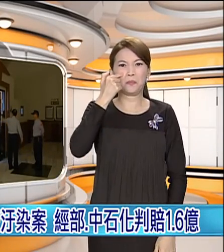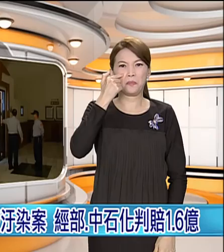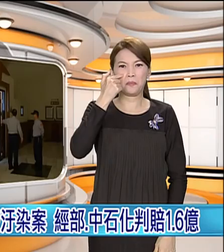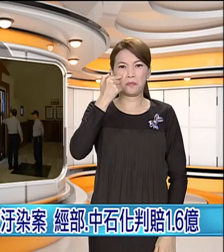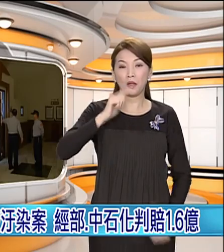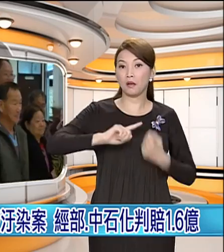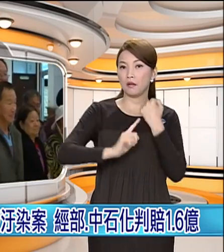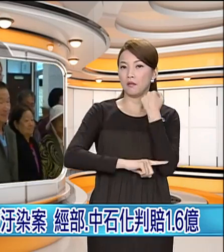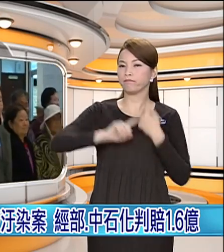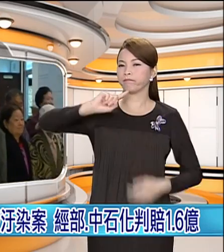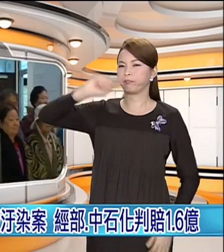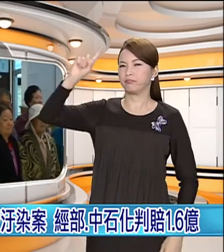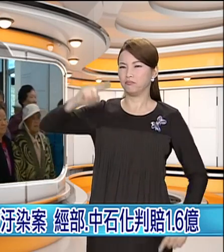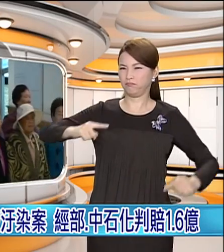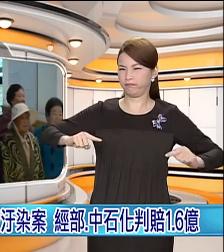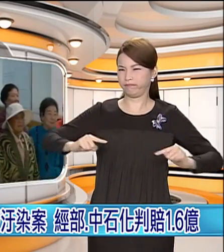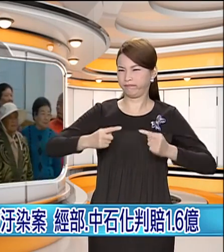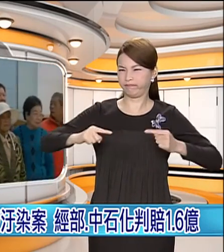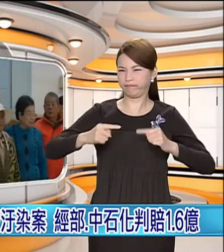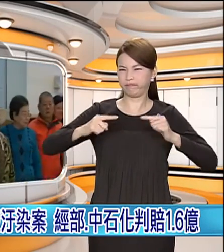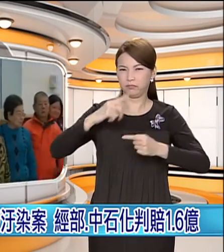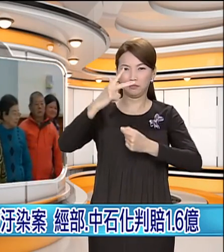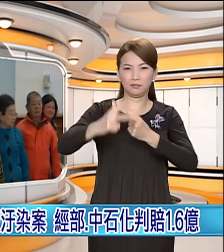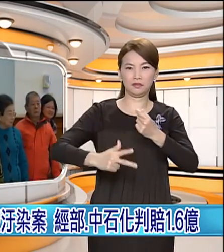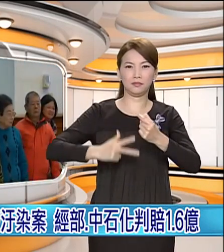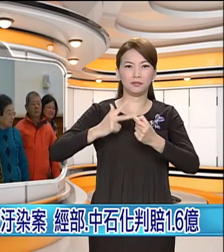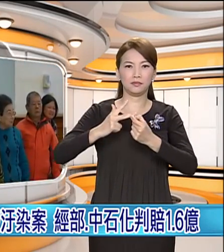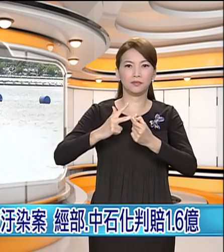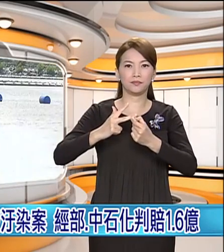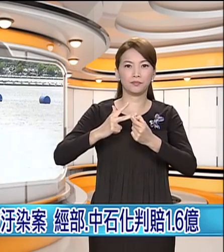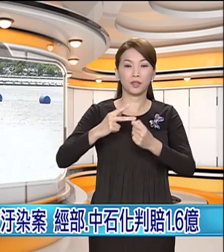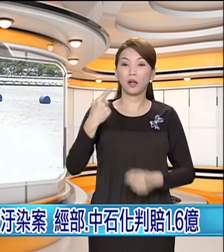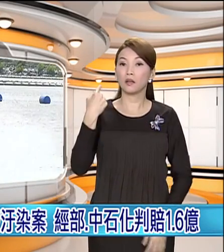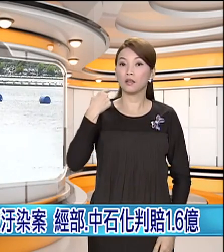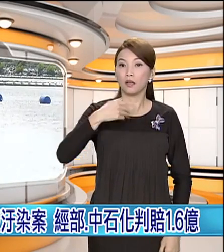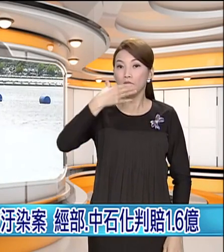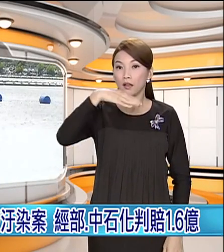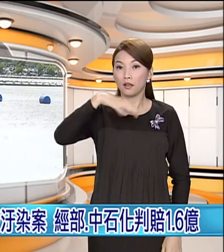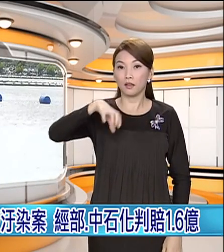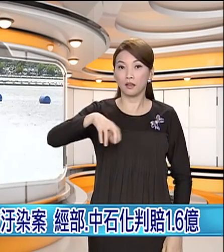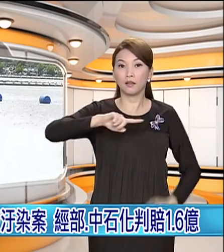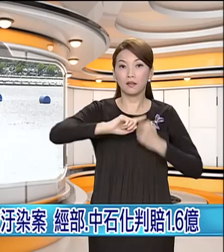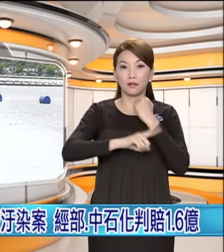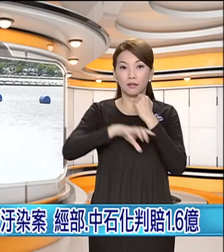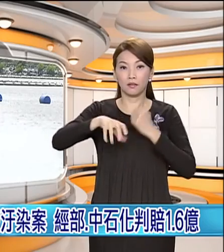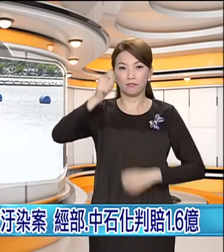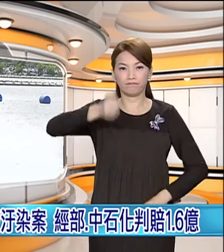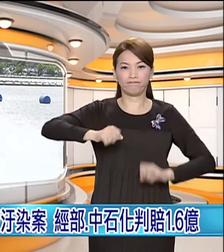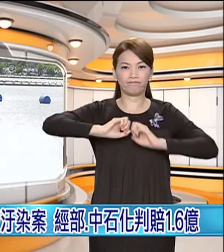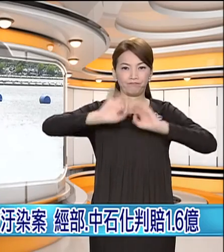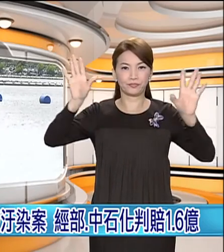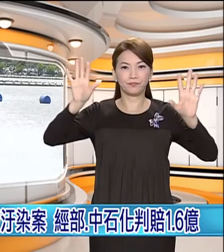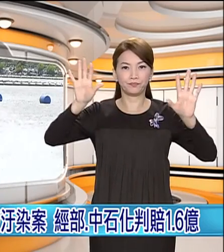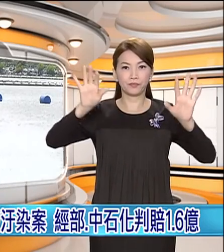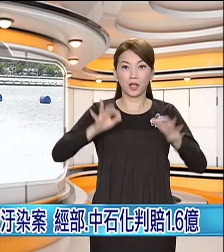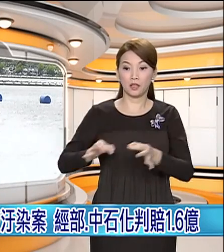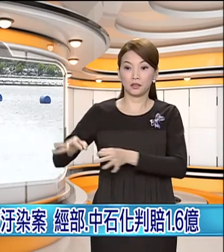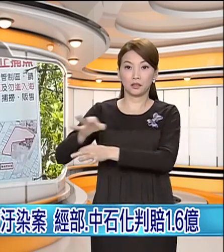地方法院昨天宣判，经济部和中石化公司应该要赔偿